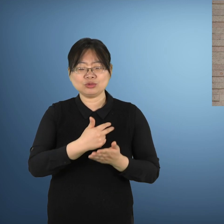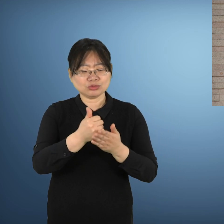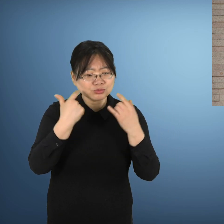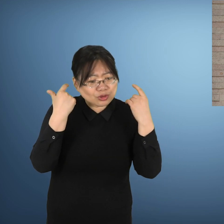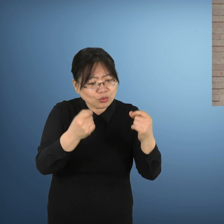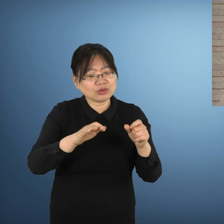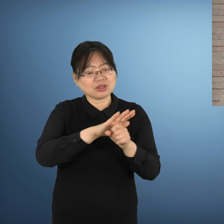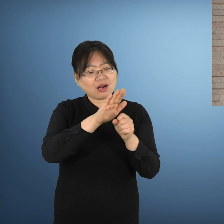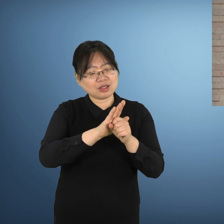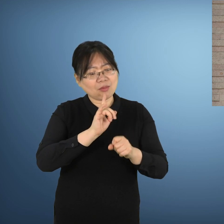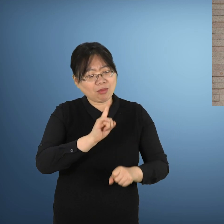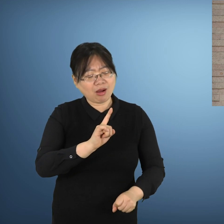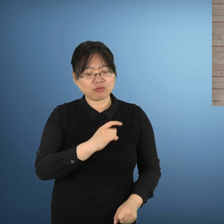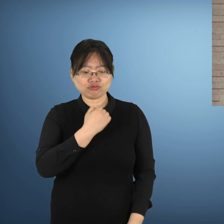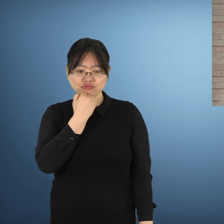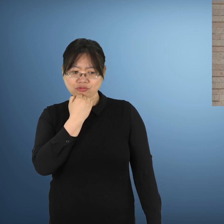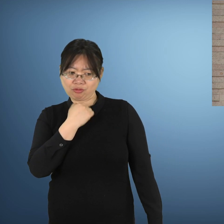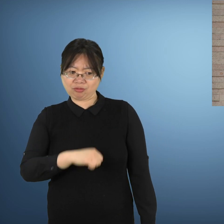했을까?